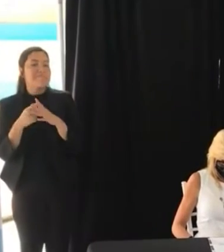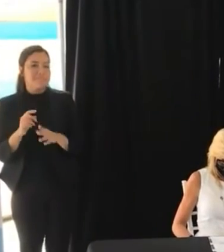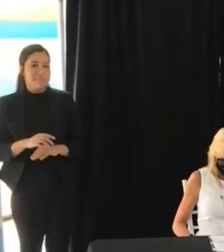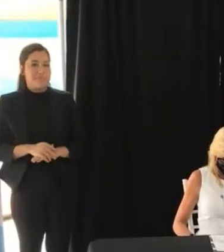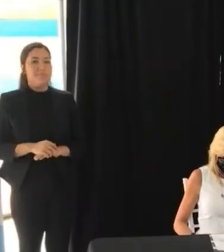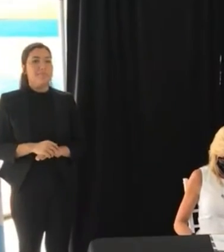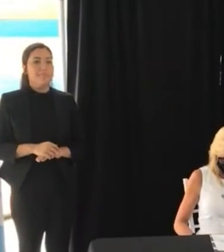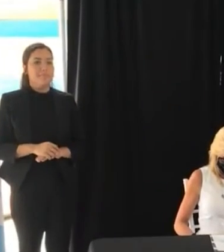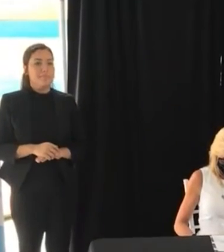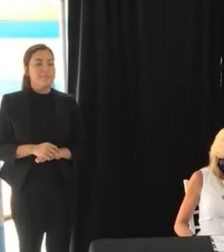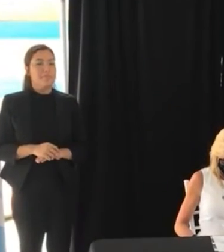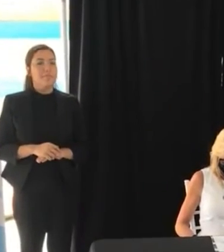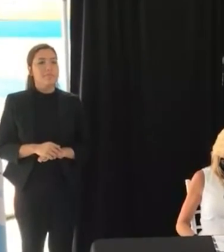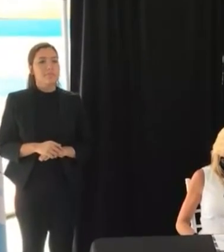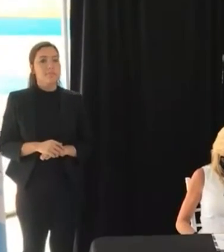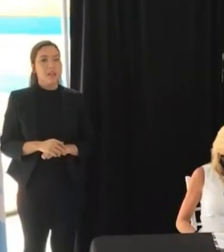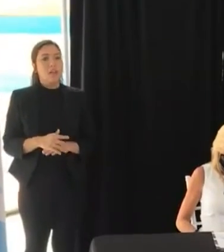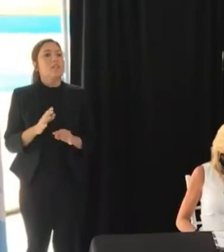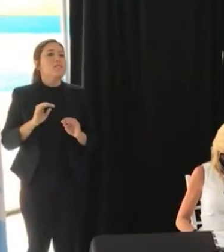entendamos todos que las fases